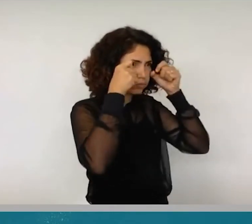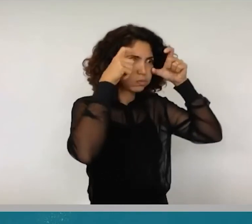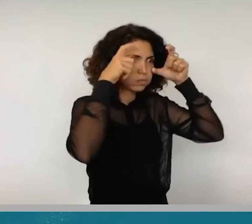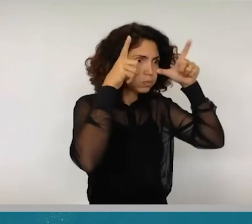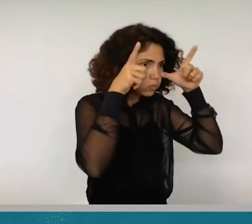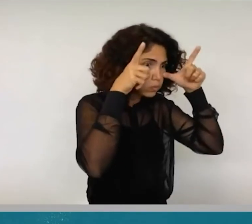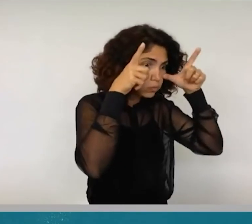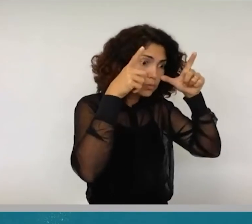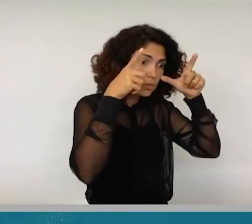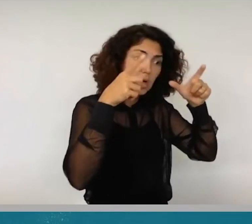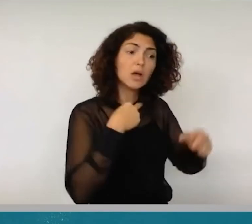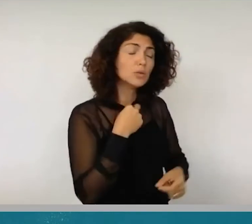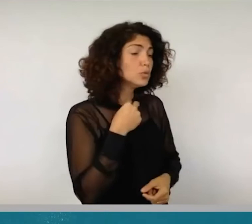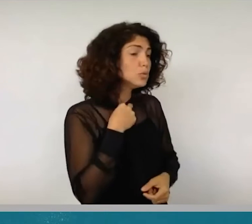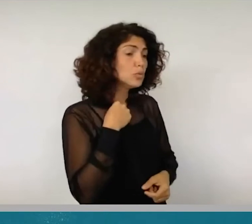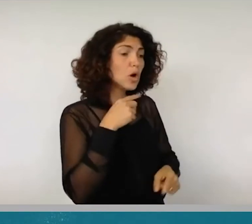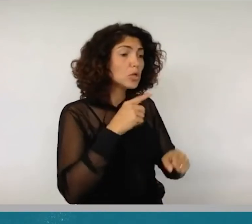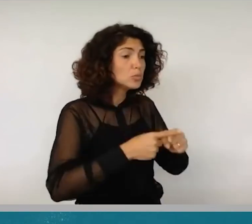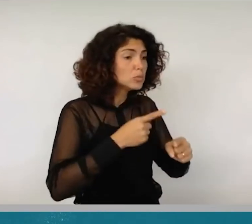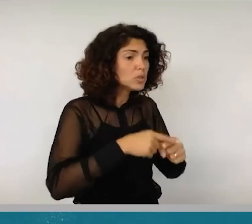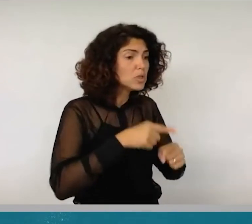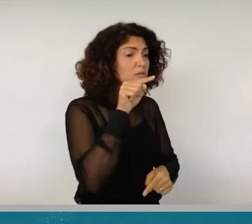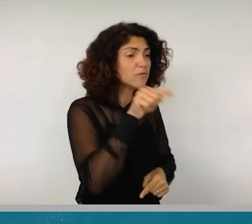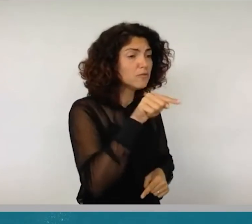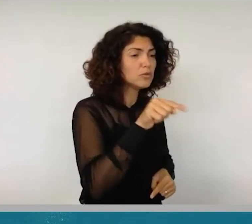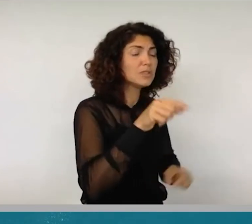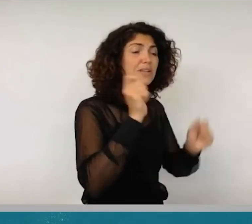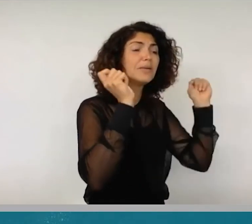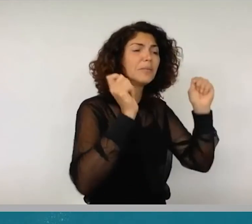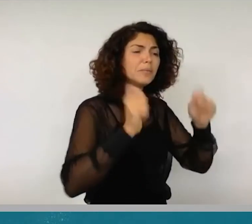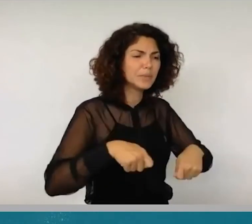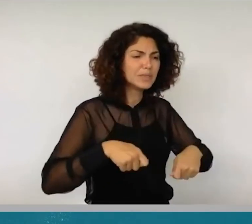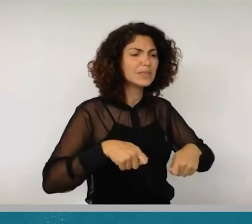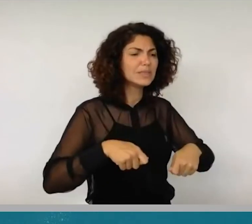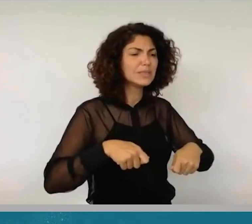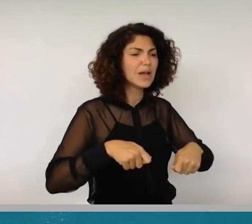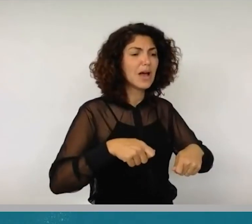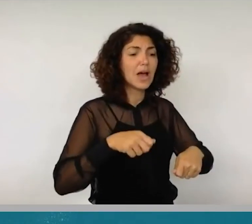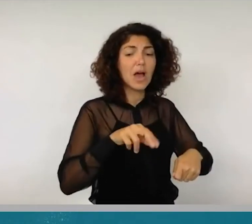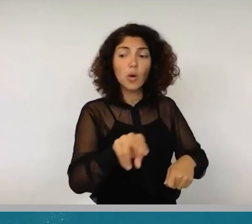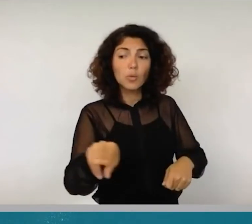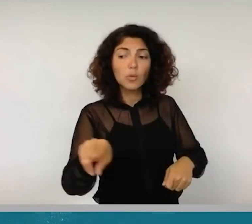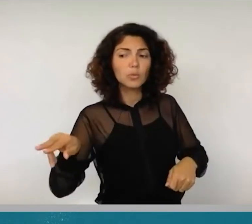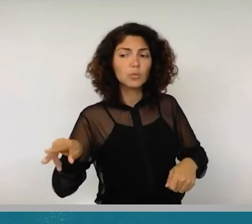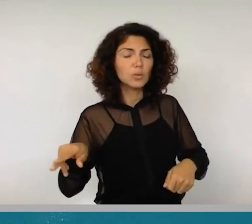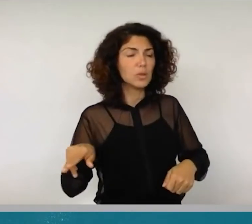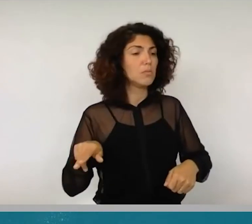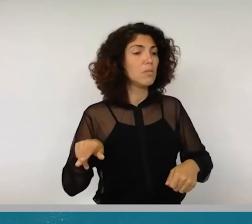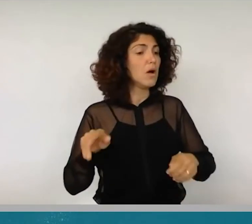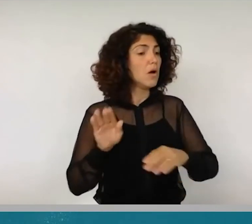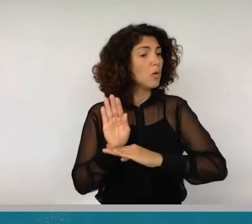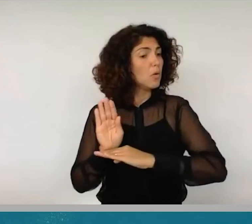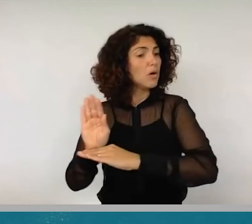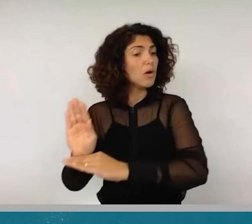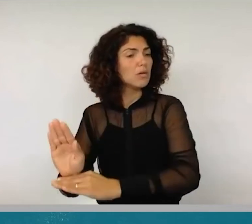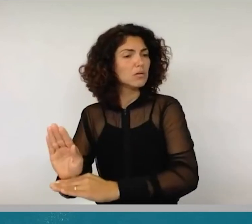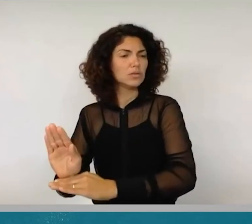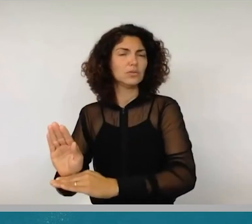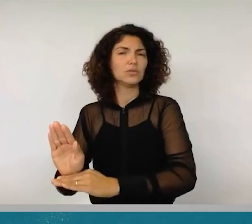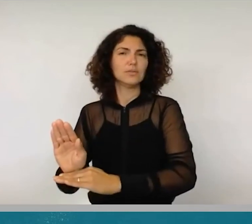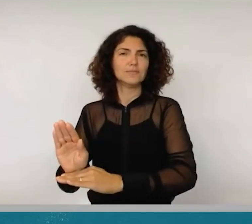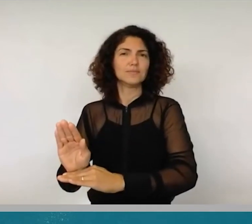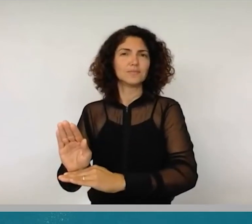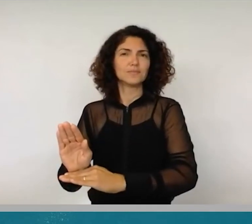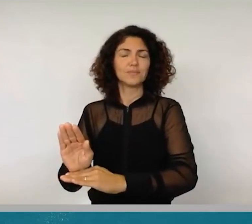olhos bons para cuidar do seu irmão. Então, esses olhos bons, olhos maus, estão ligados ao uso do dinheiro. Vocês estão entendendo?